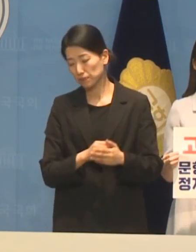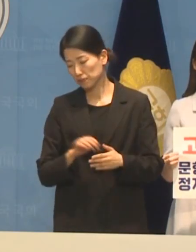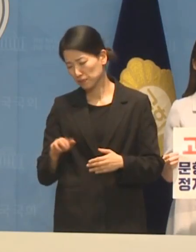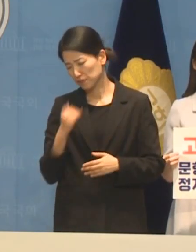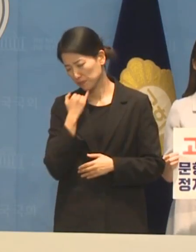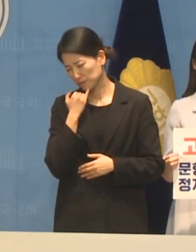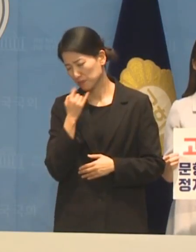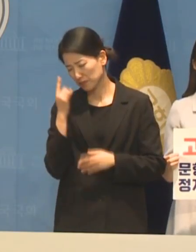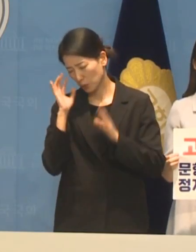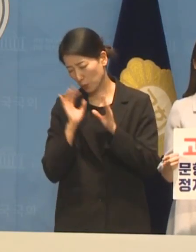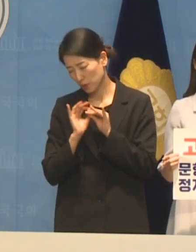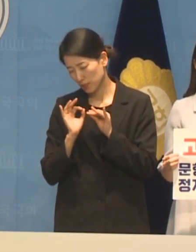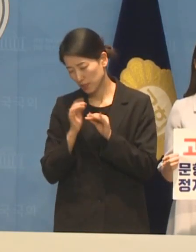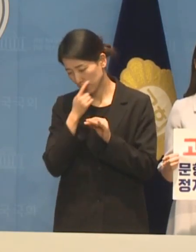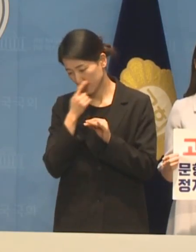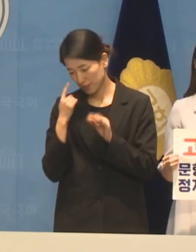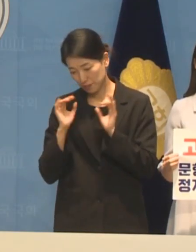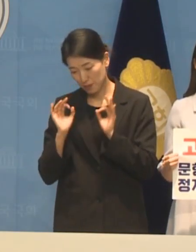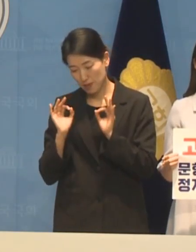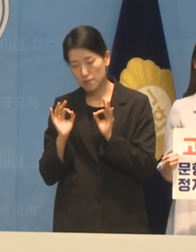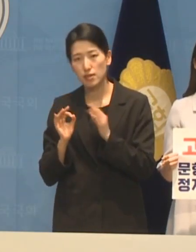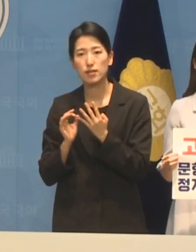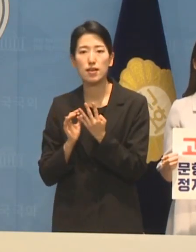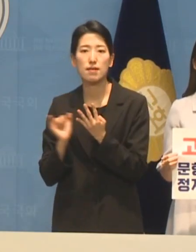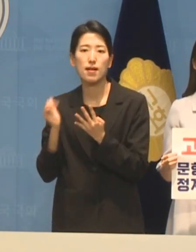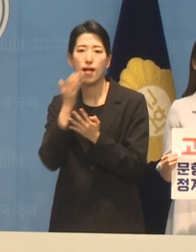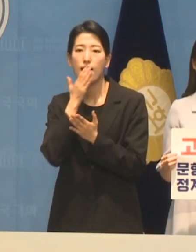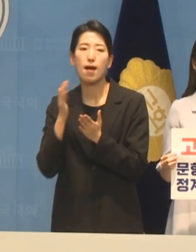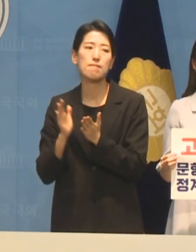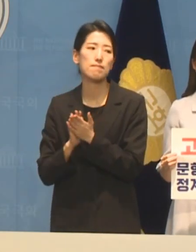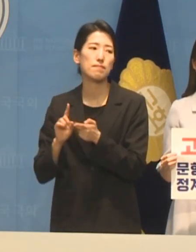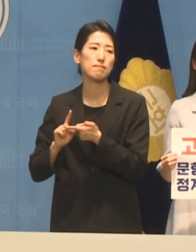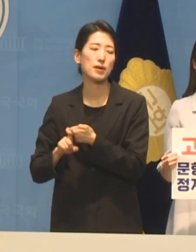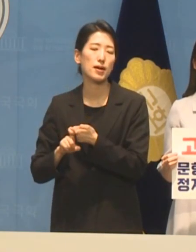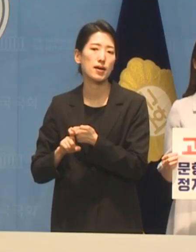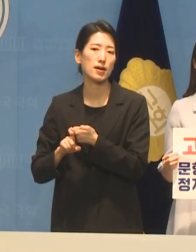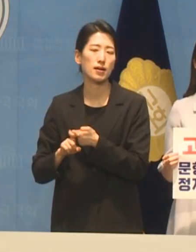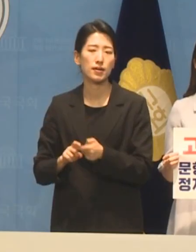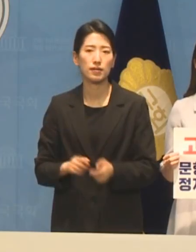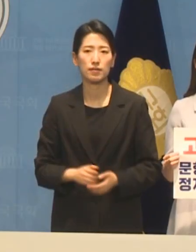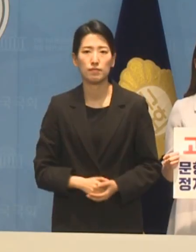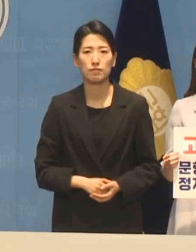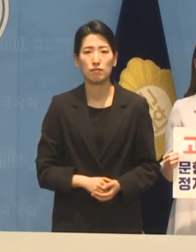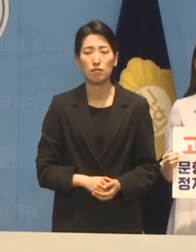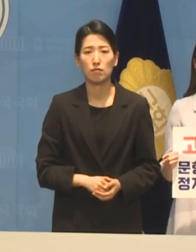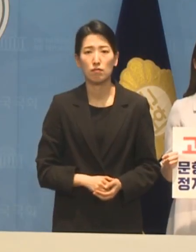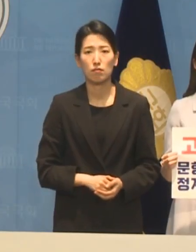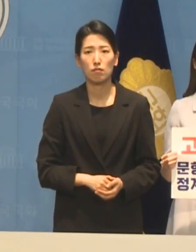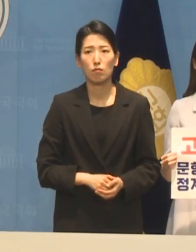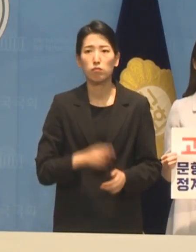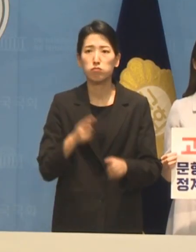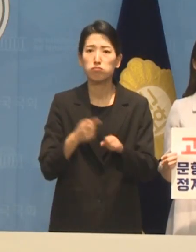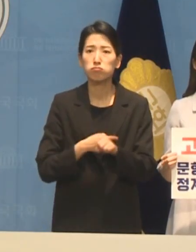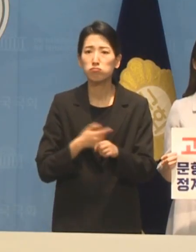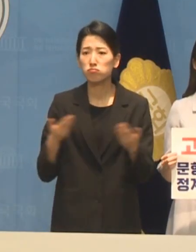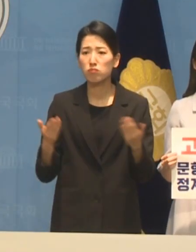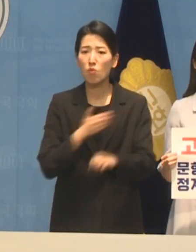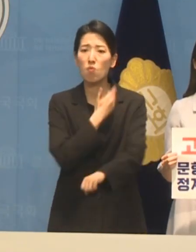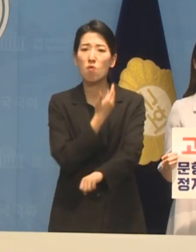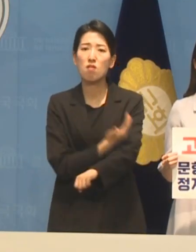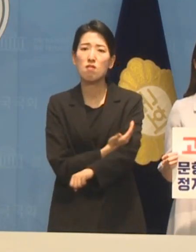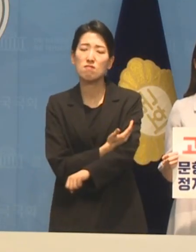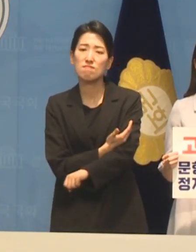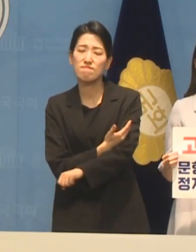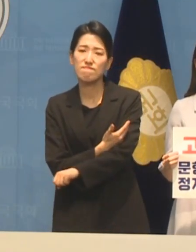하도록 영향력을 행사하고 있습니다. 그리하여 피고발인들은 직권을 남용하여